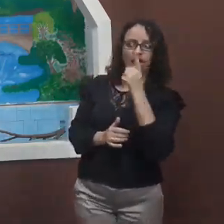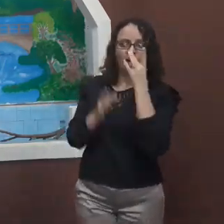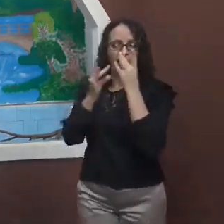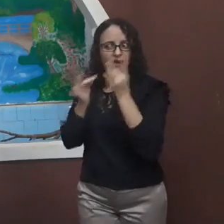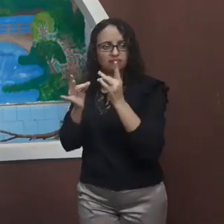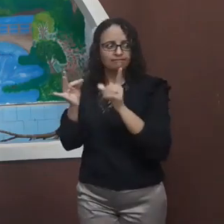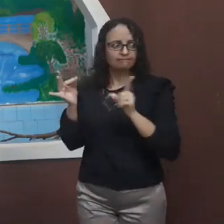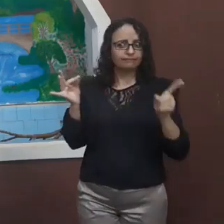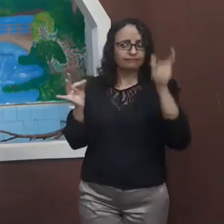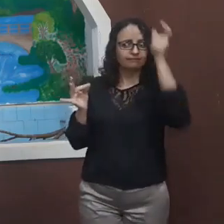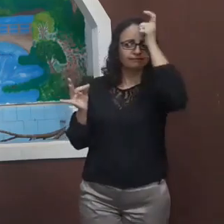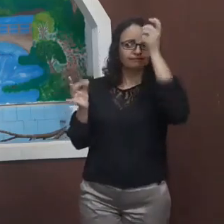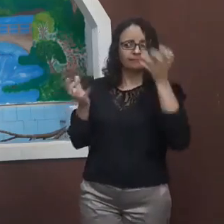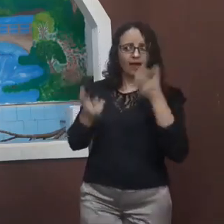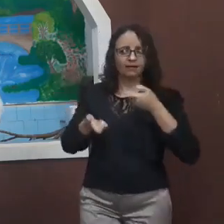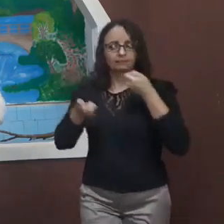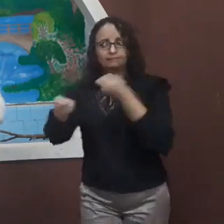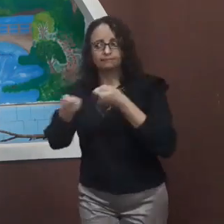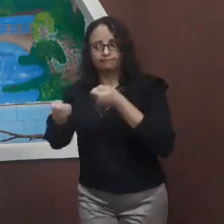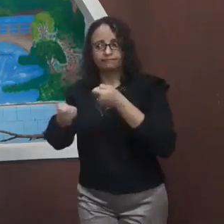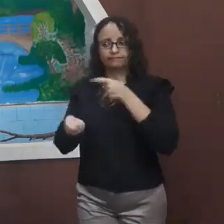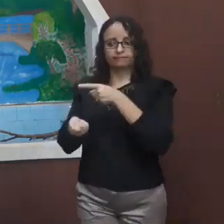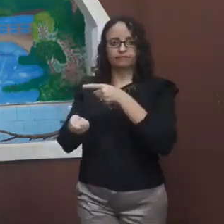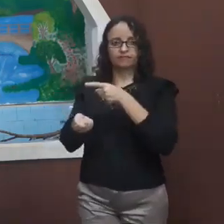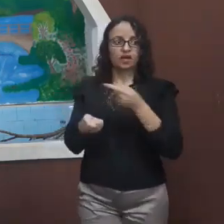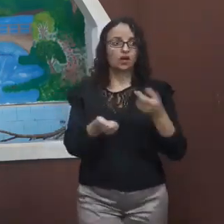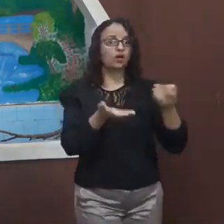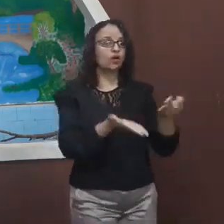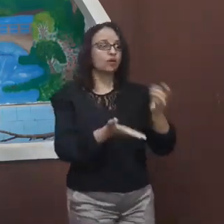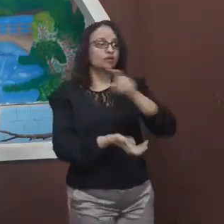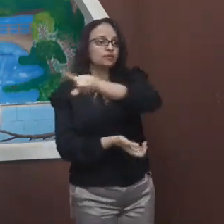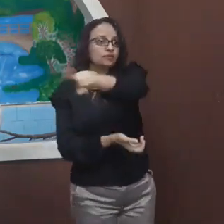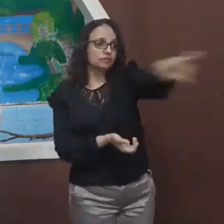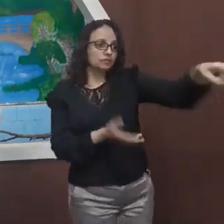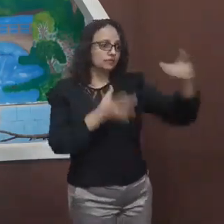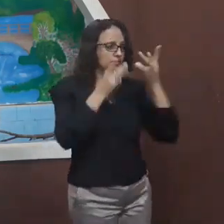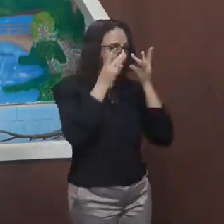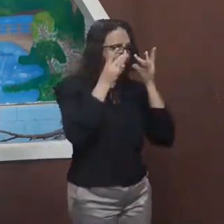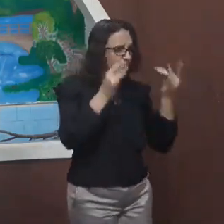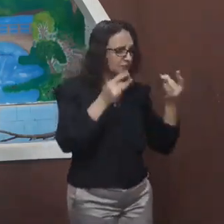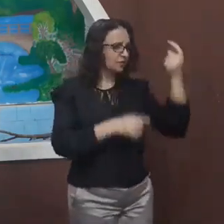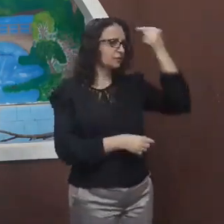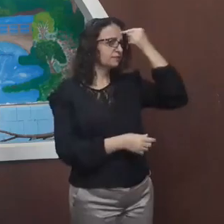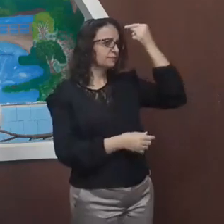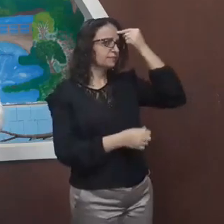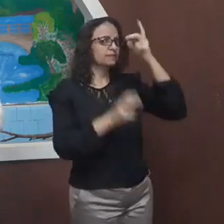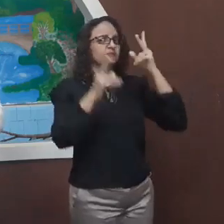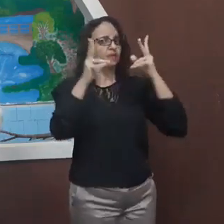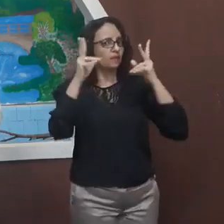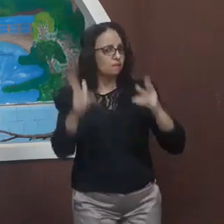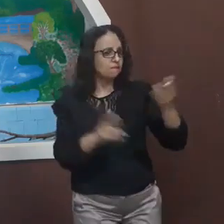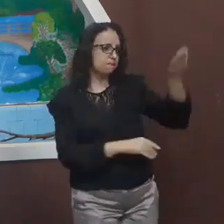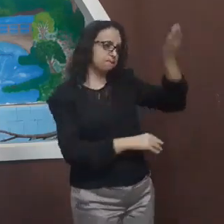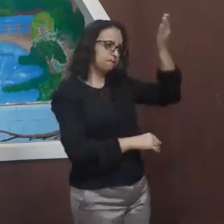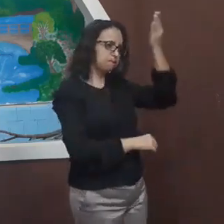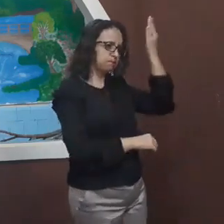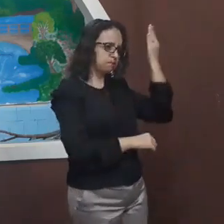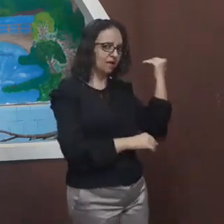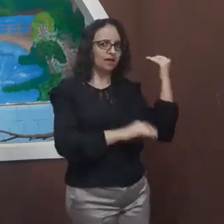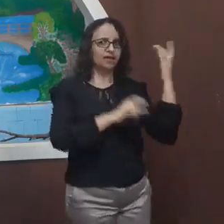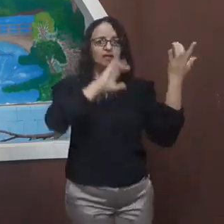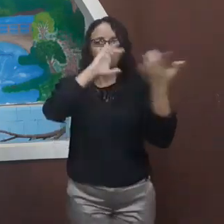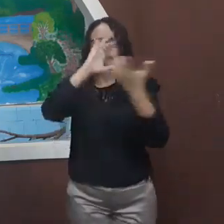vida. E hoje, meus irmãos, nós poderíamos pensar assim, da mesma maneira que aconteceu no passado. Jesus está